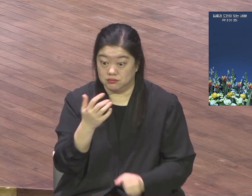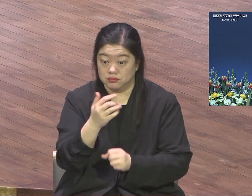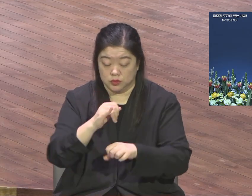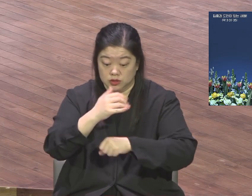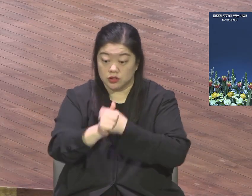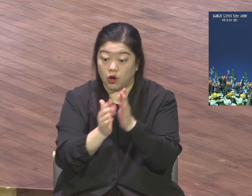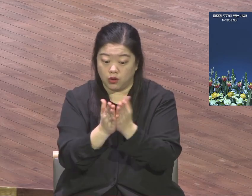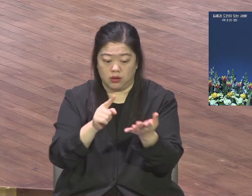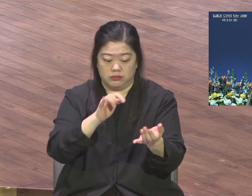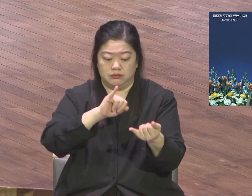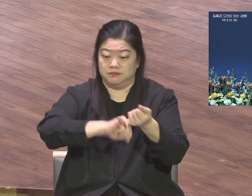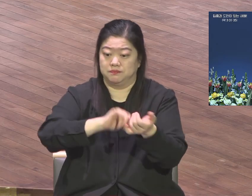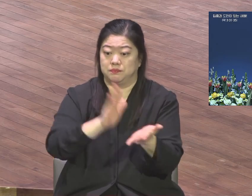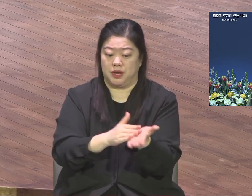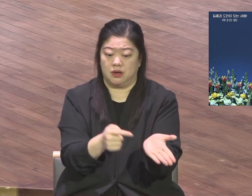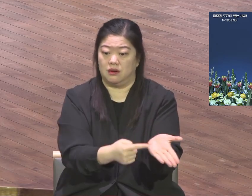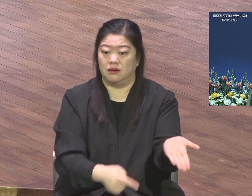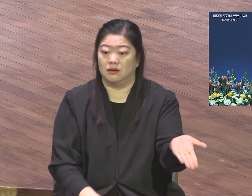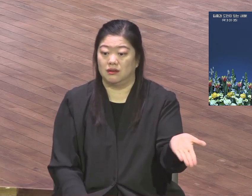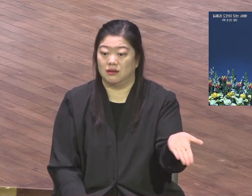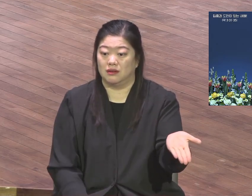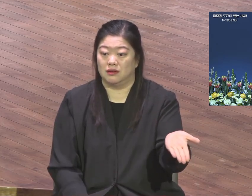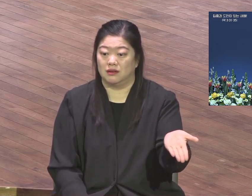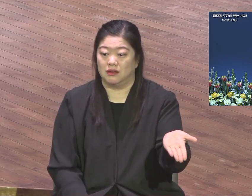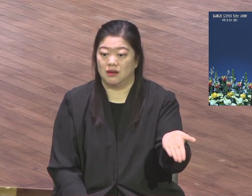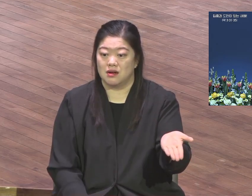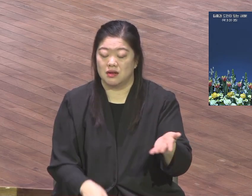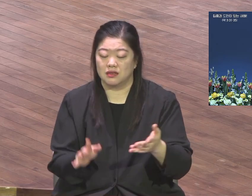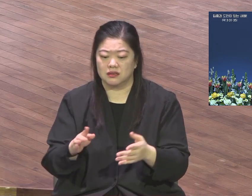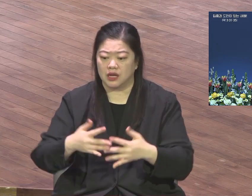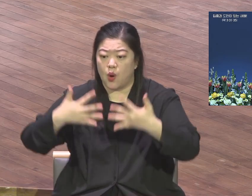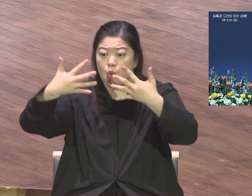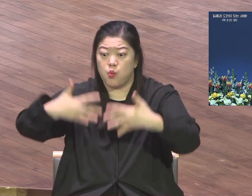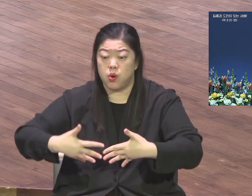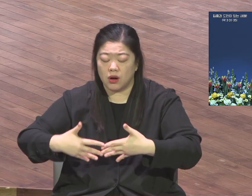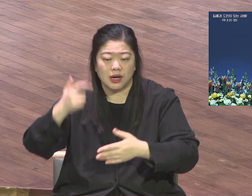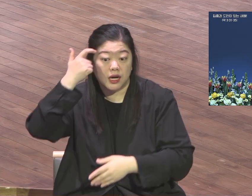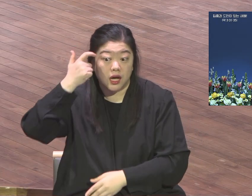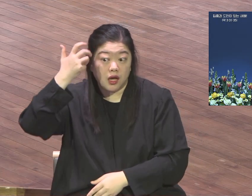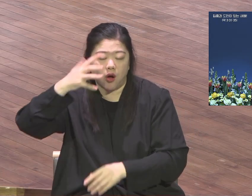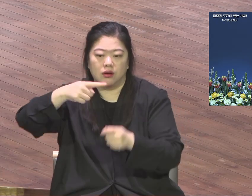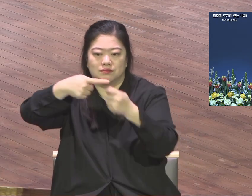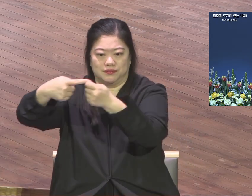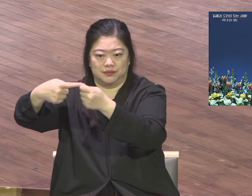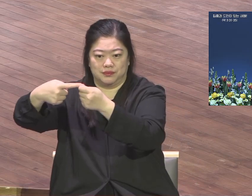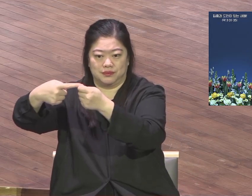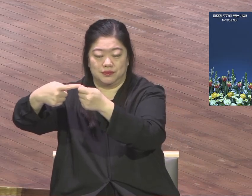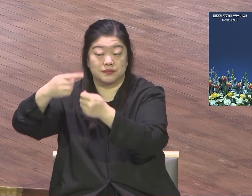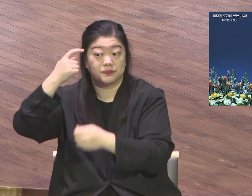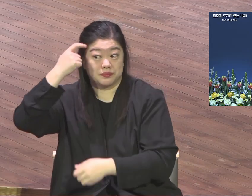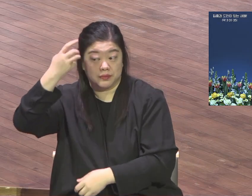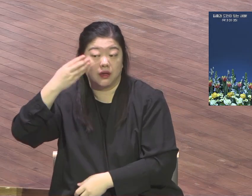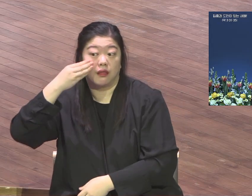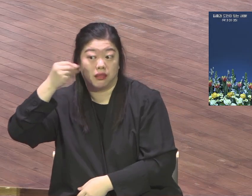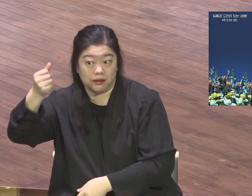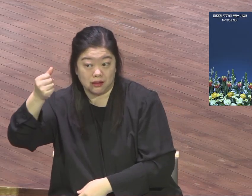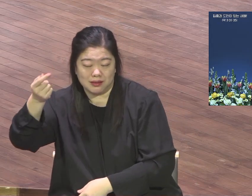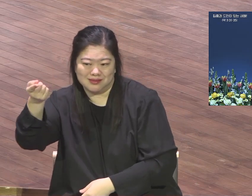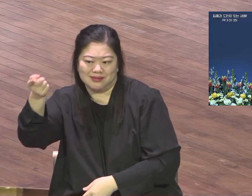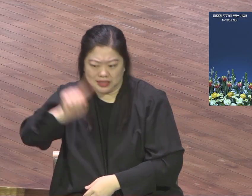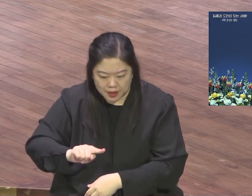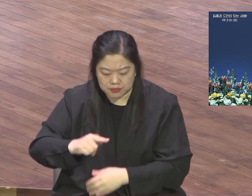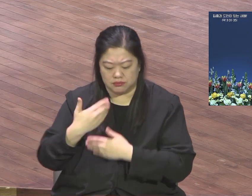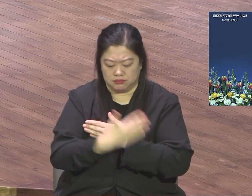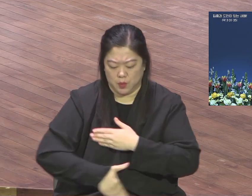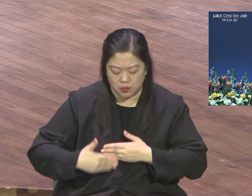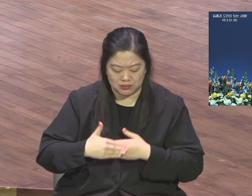약속. 삼박자가 아니에요. 이거는 축복의 응답의 순서라고, 순서. 영혼이 잘 땐 같이.